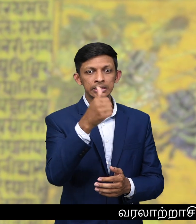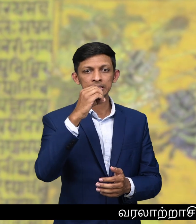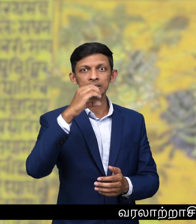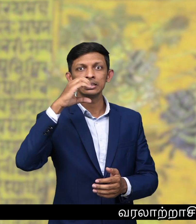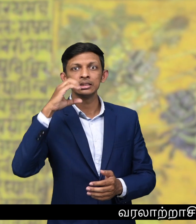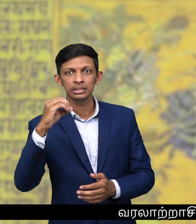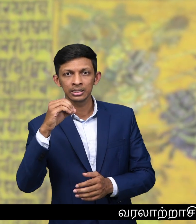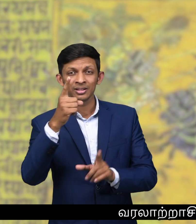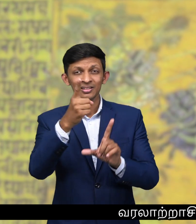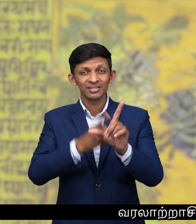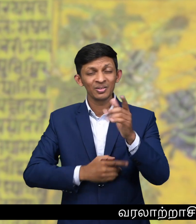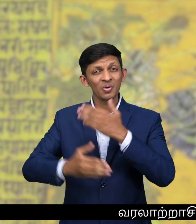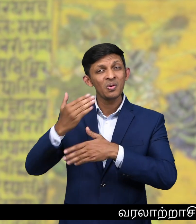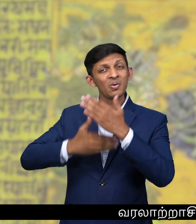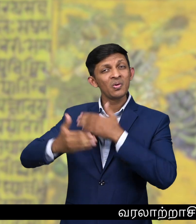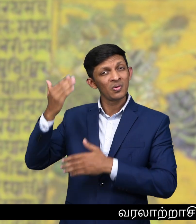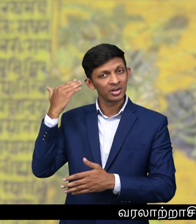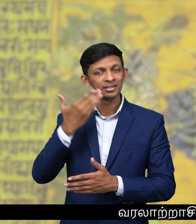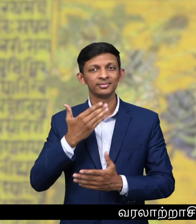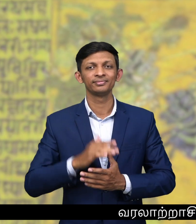வரலாற்றாசிரியர்கள் நம்புகின்றனர்.